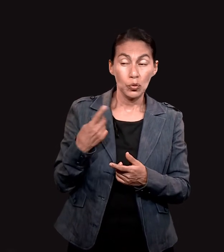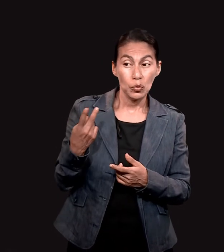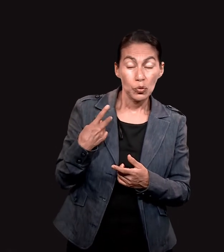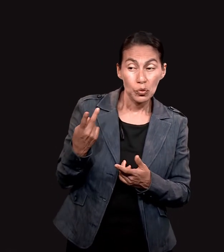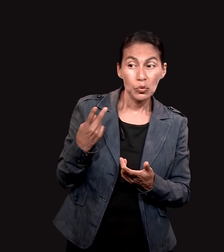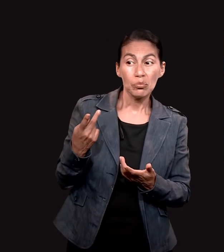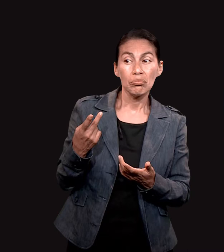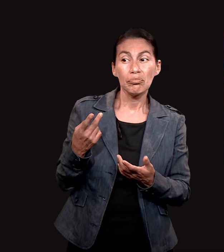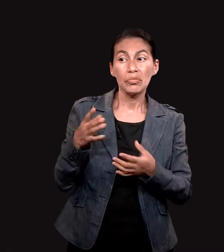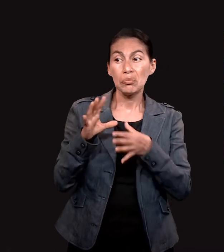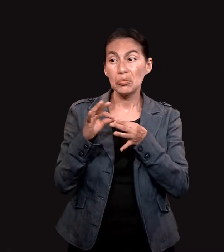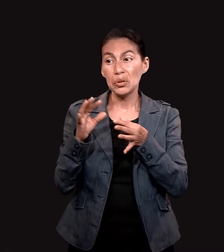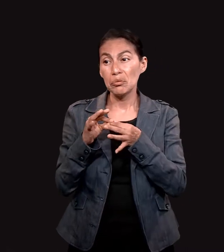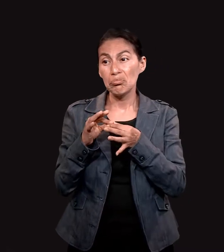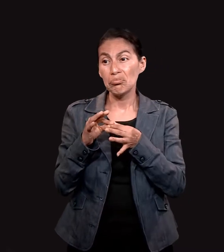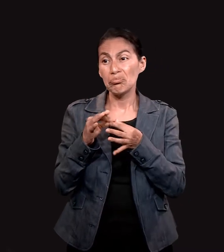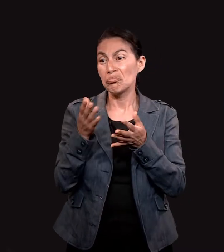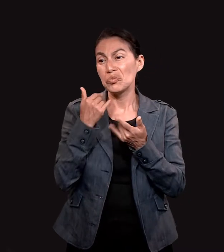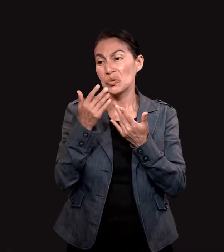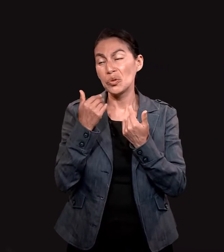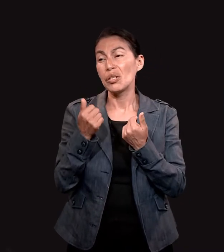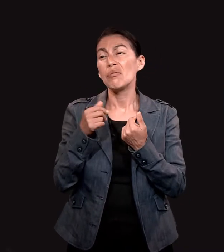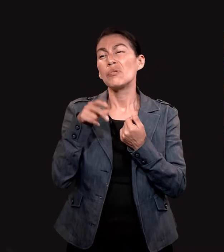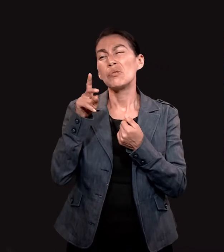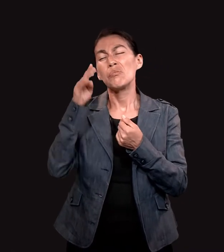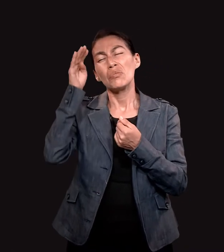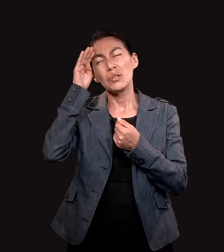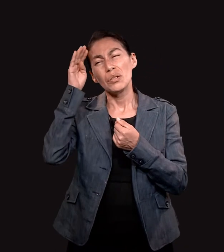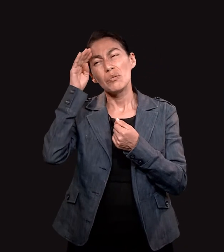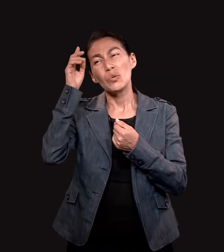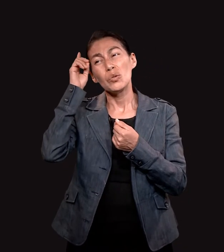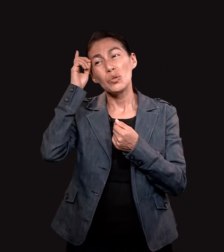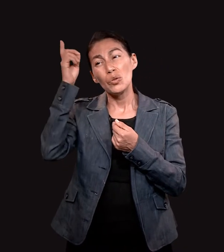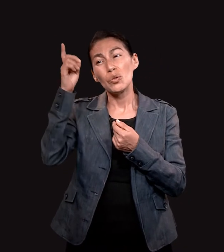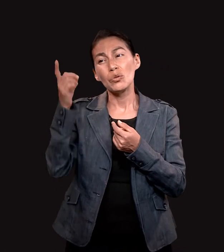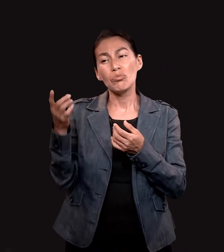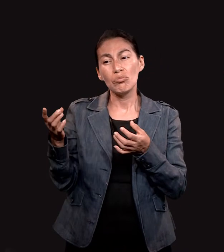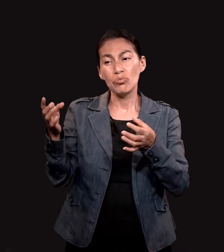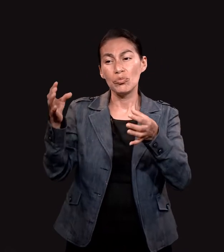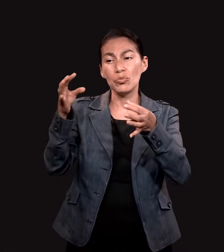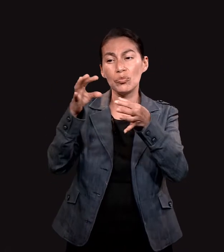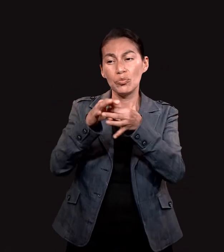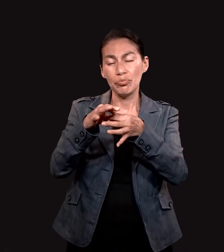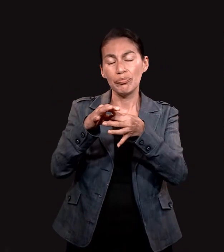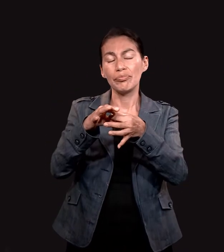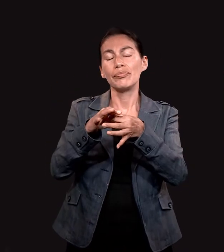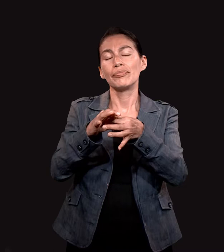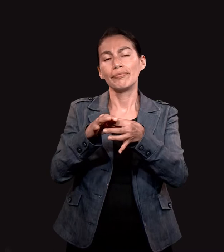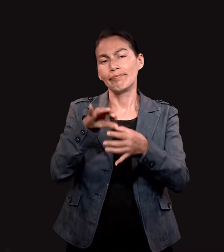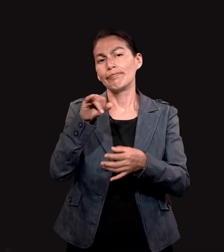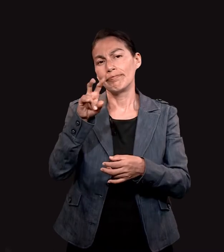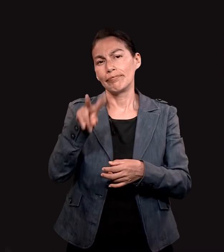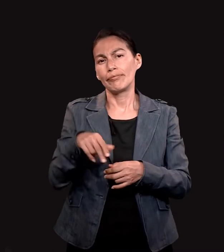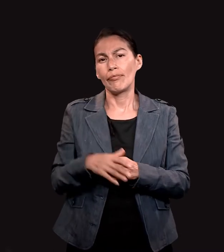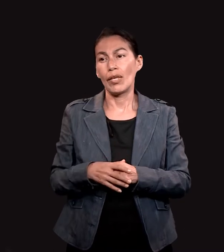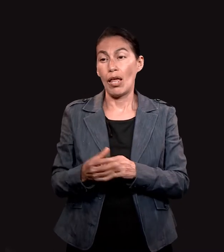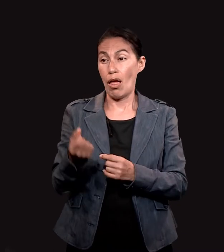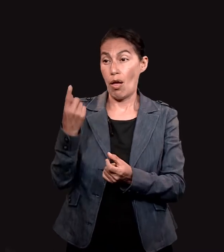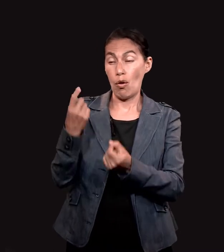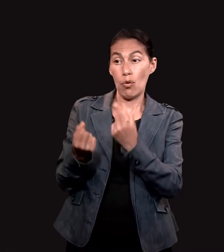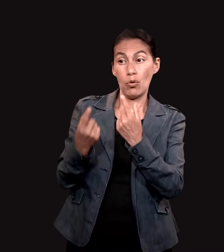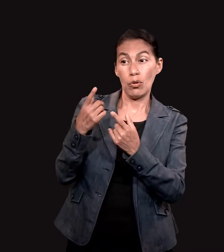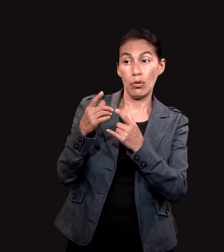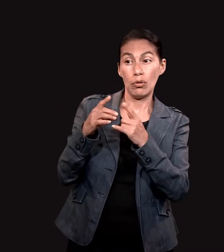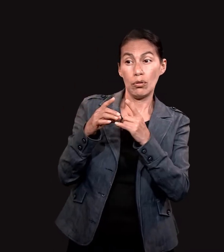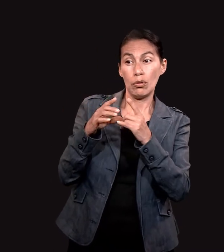y pues no encontramos otra explicación más que Dios, yo creo que nos cruzó nuestros caminos. Porque cuando analizamos vemos también que, por ejemplo, en algunos